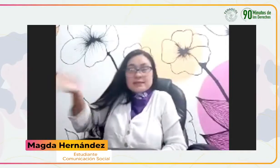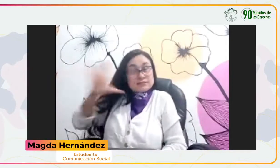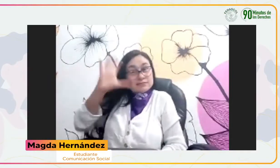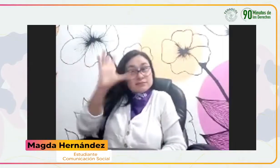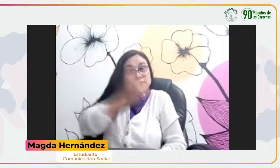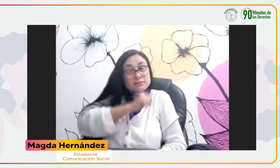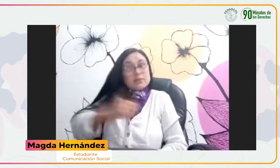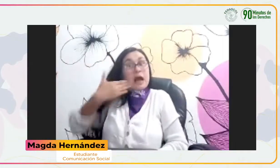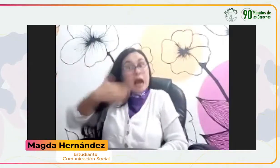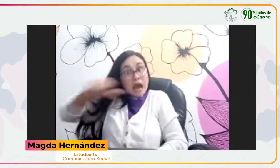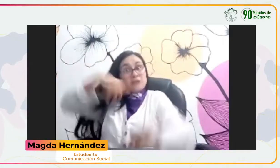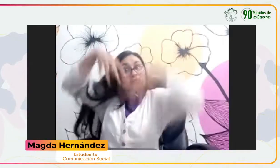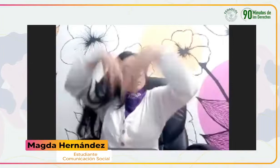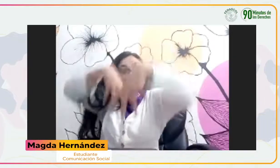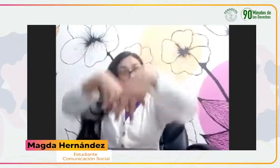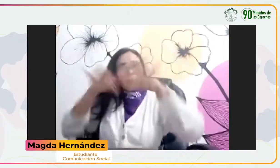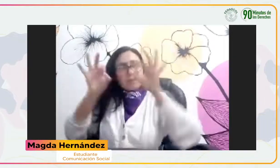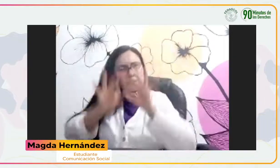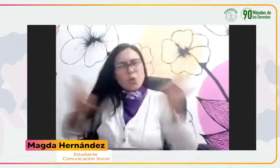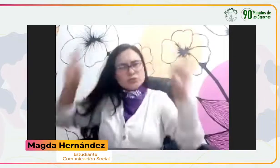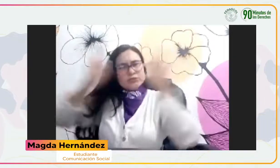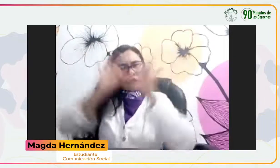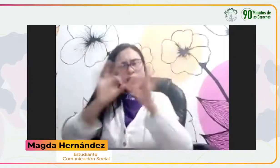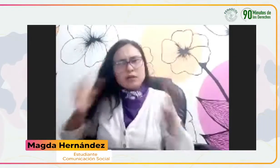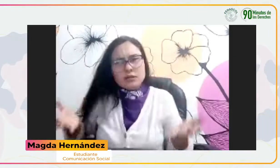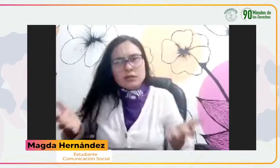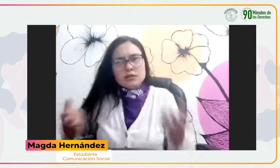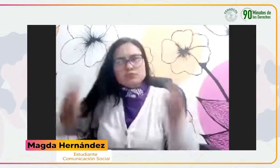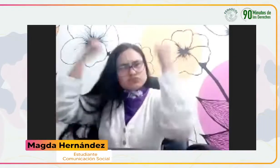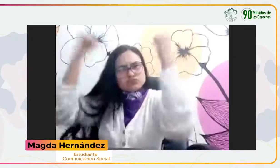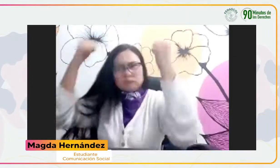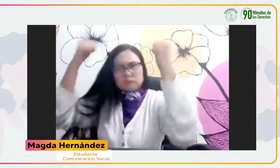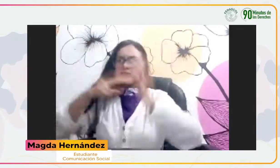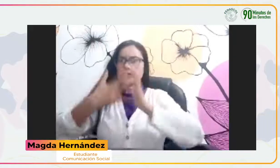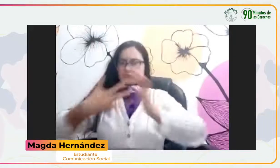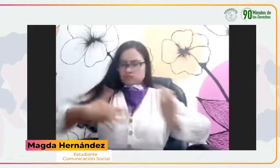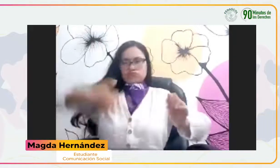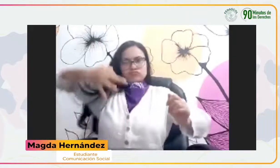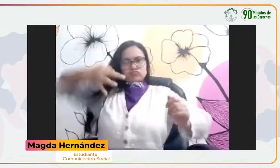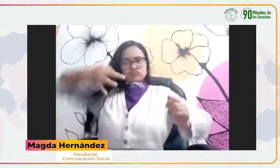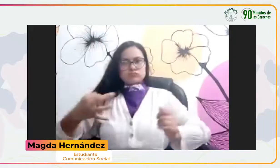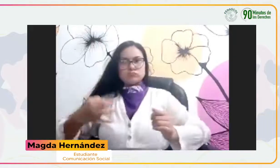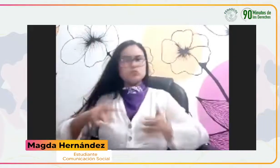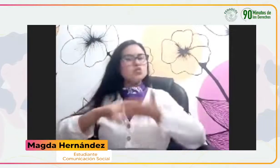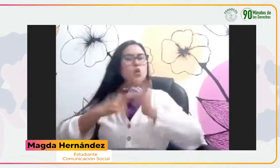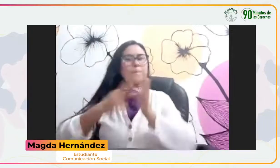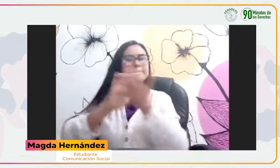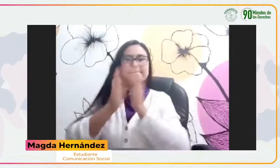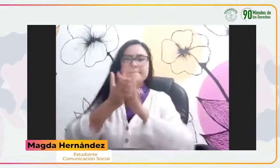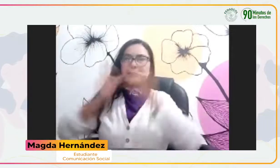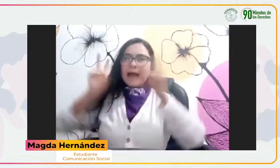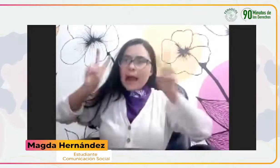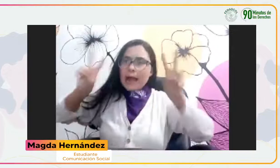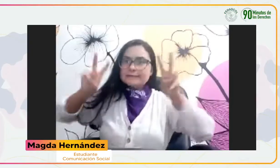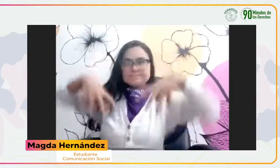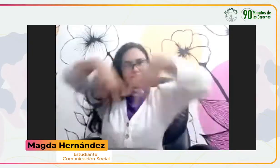listo, pero no están las leyes establecidas como tal, y es importante movilizarnos, es importante mostrarnos